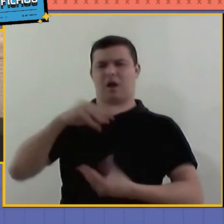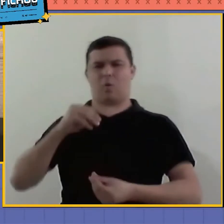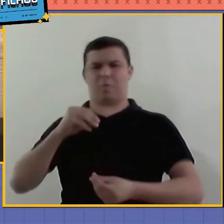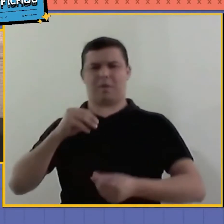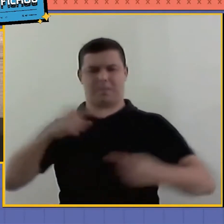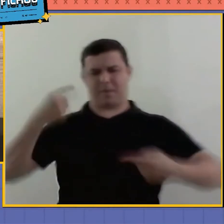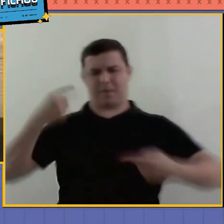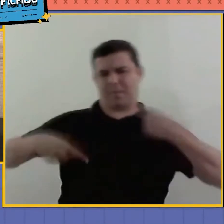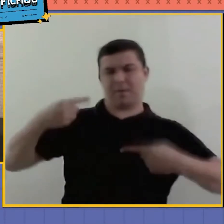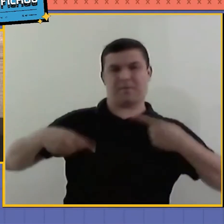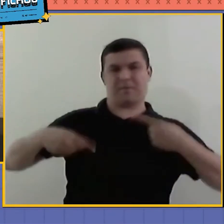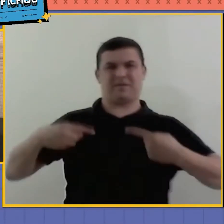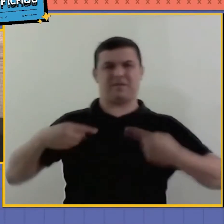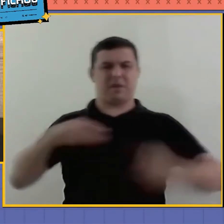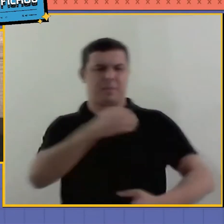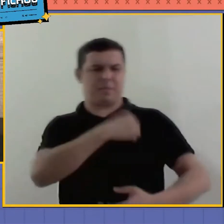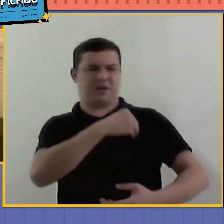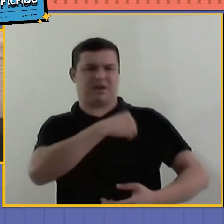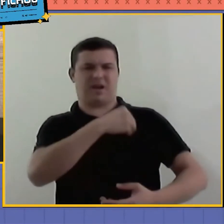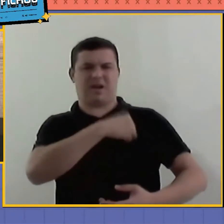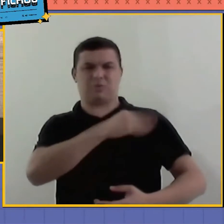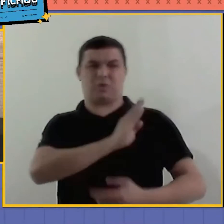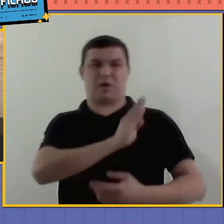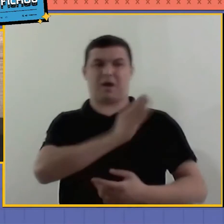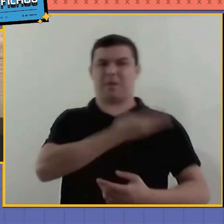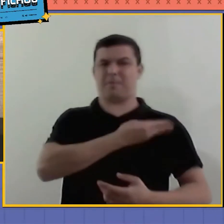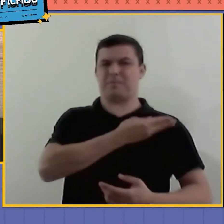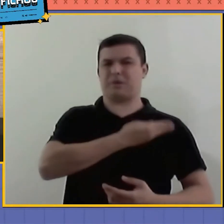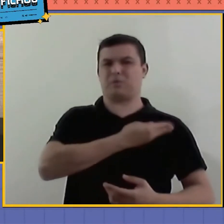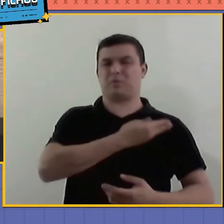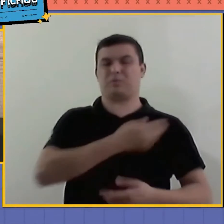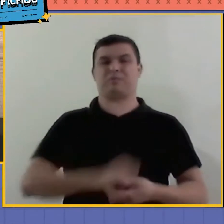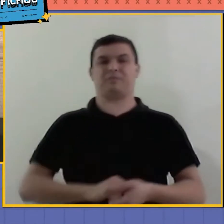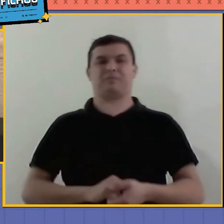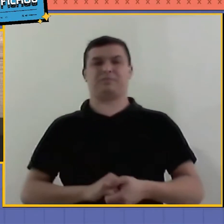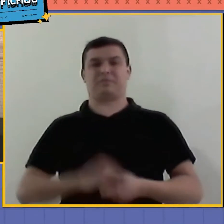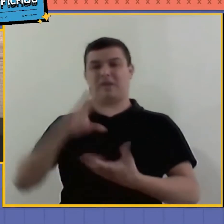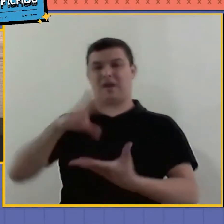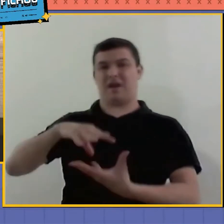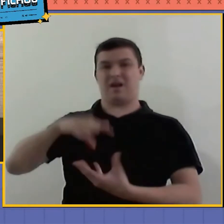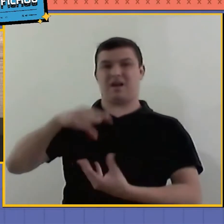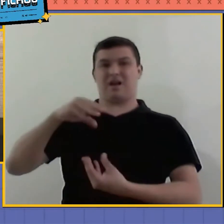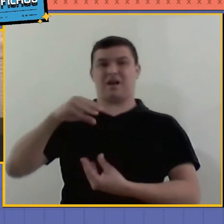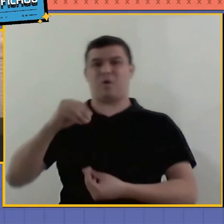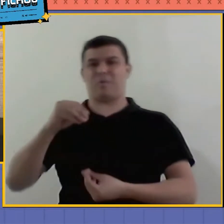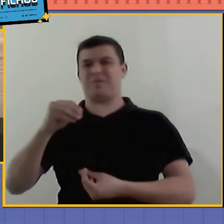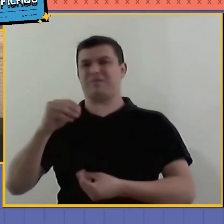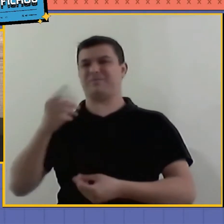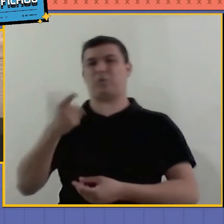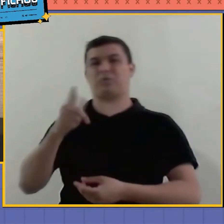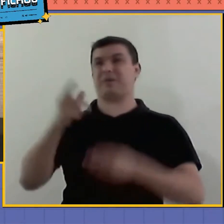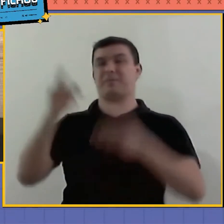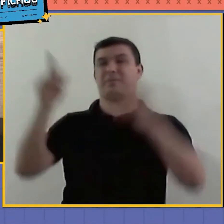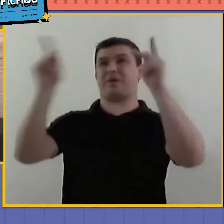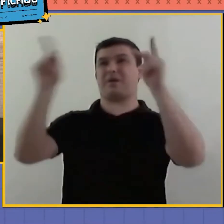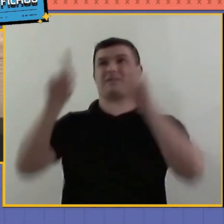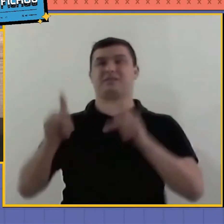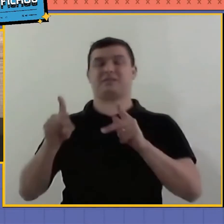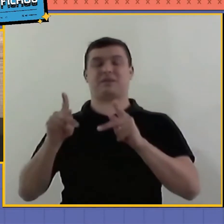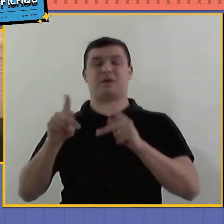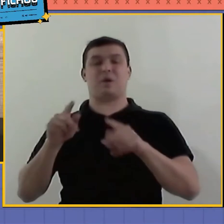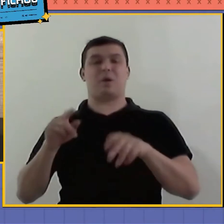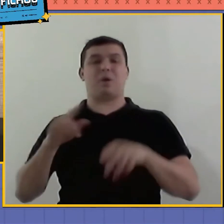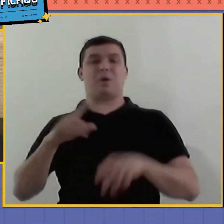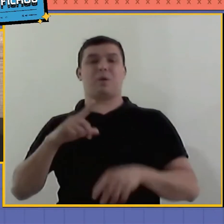já tá em Pecado e pode ter certeza na alma dele não tem paz não tem paz porque aqui a